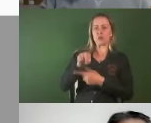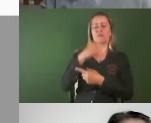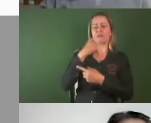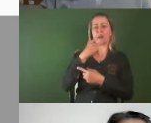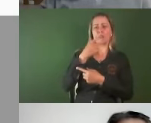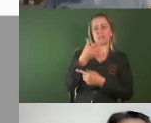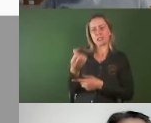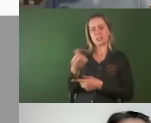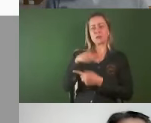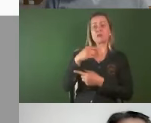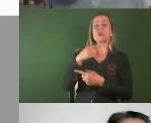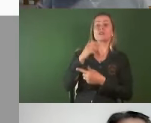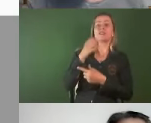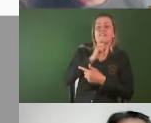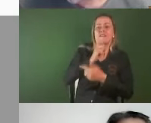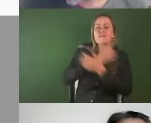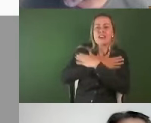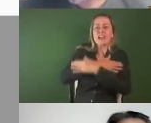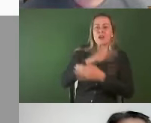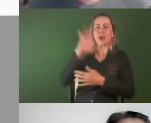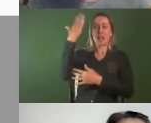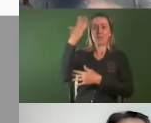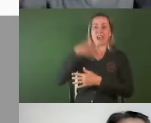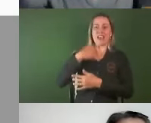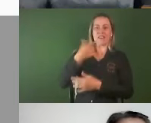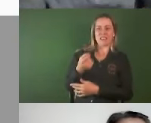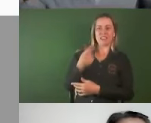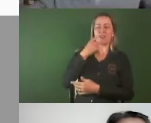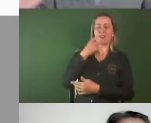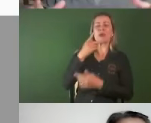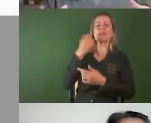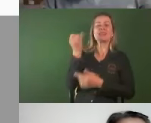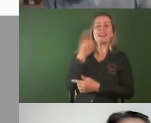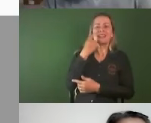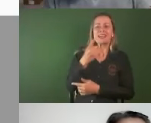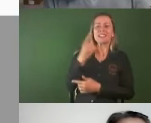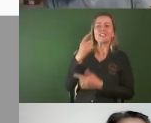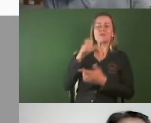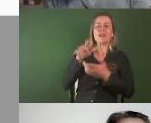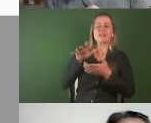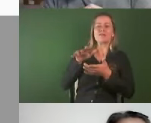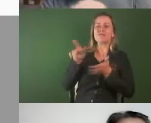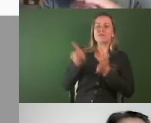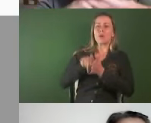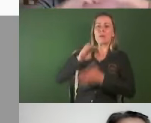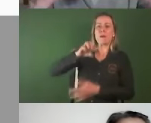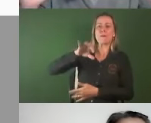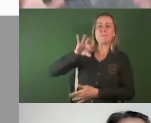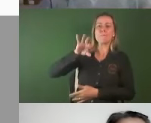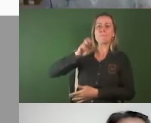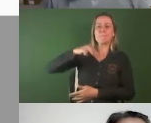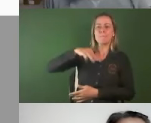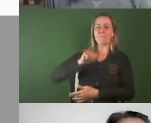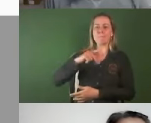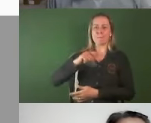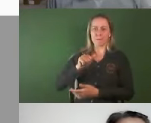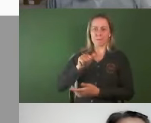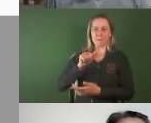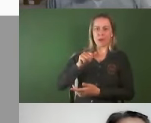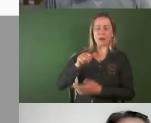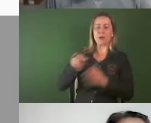20. E é muito interessante porque ele faz um mapeamento da cidade de Tóquio, e é um tipo de abordagem